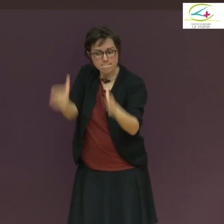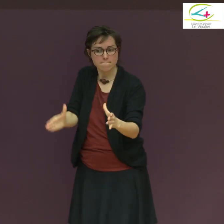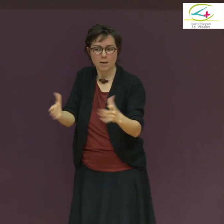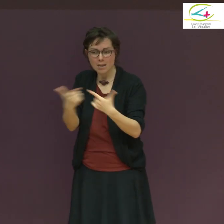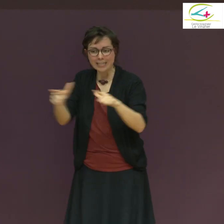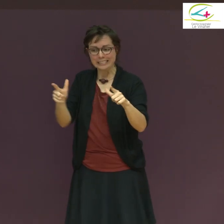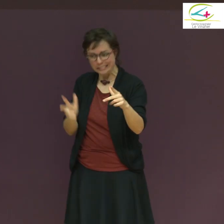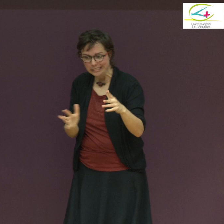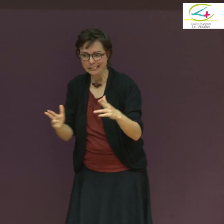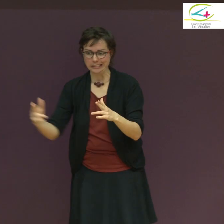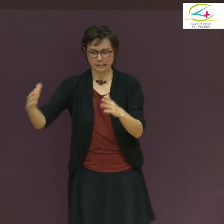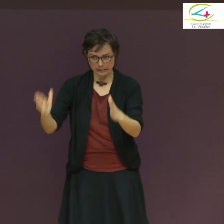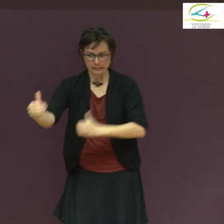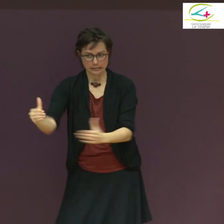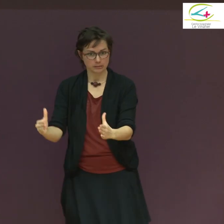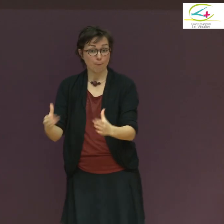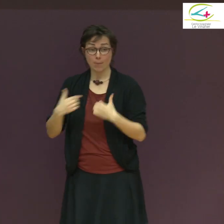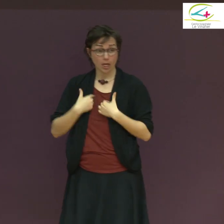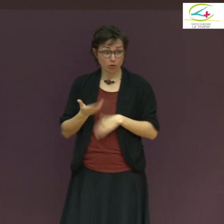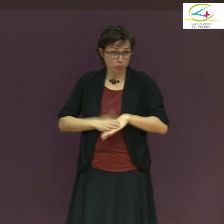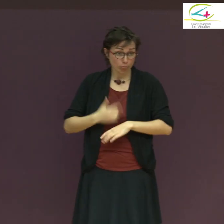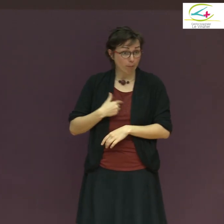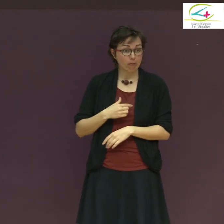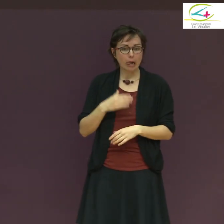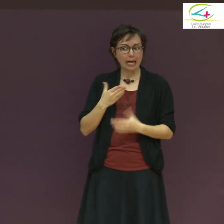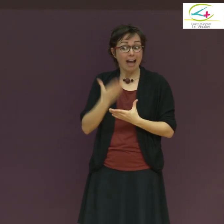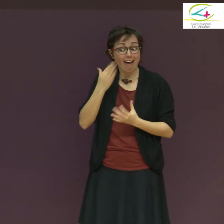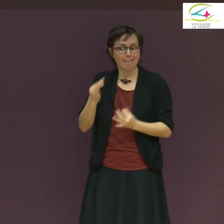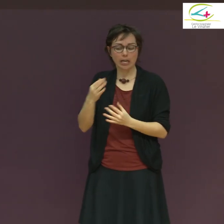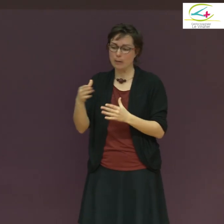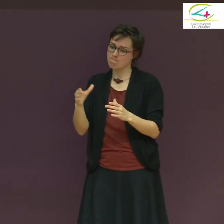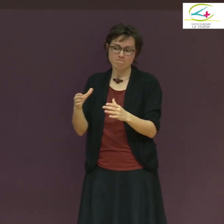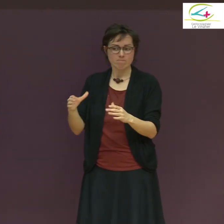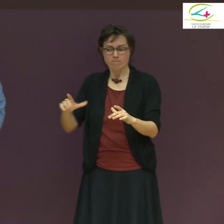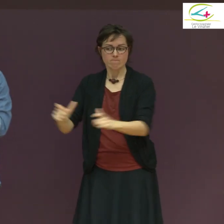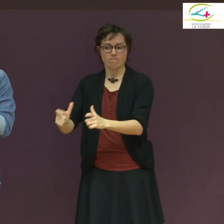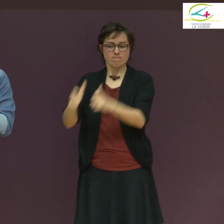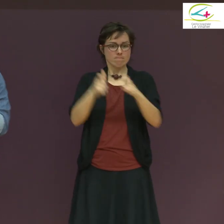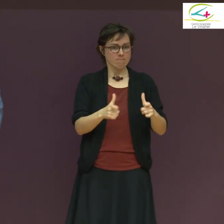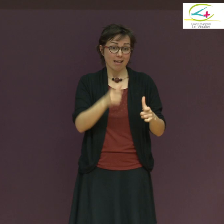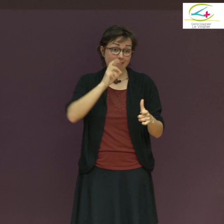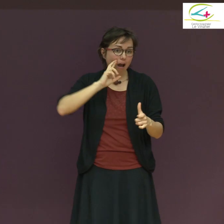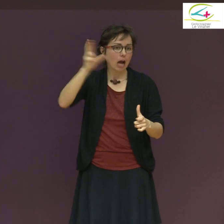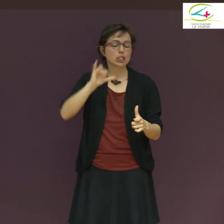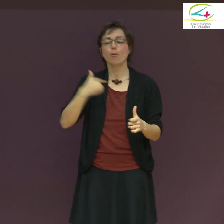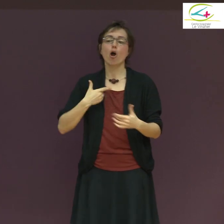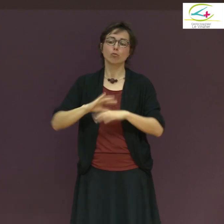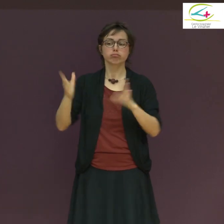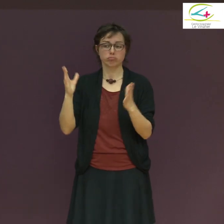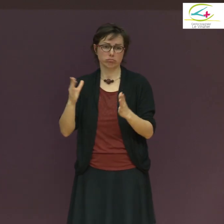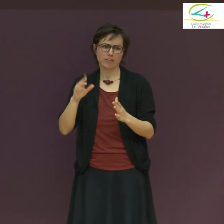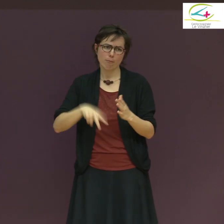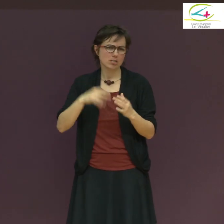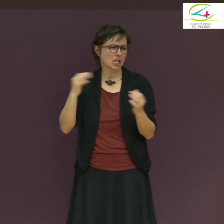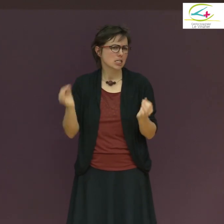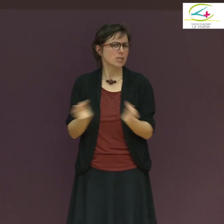prend jamais cette décision à la légère. Donc ça nous arrive, c'est plutôt rare dans le suicide, c'est plutôt exceptionnel,